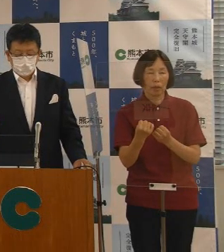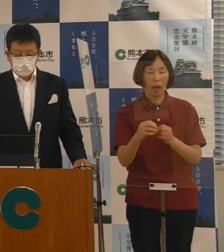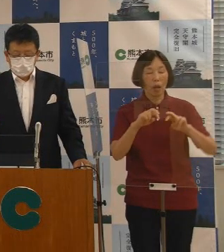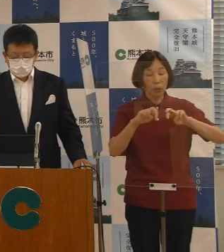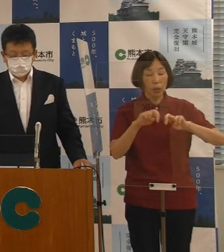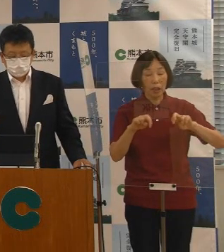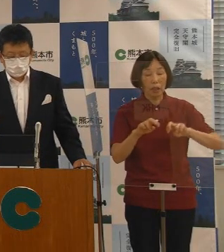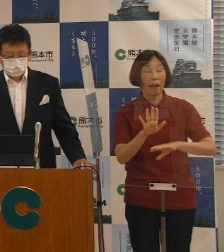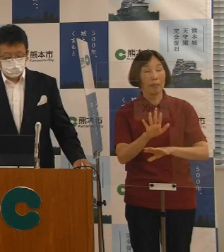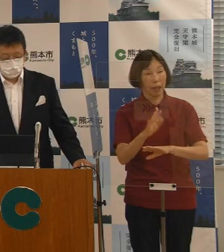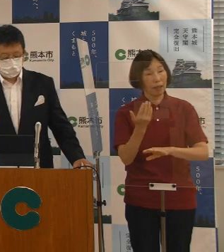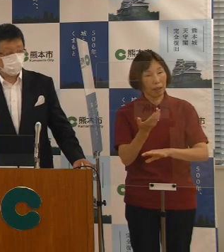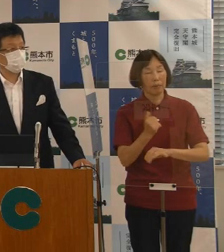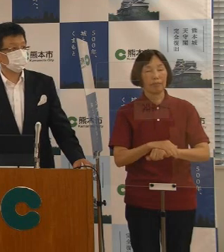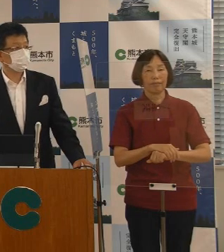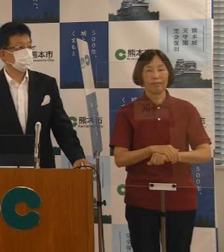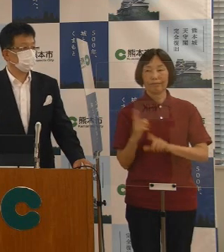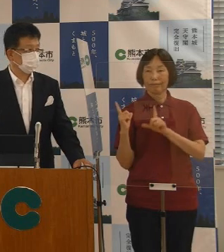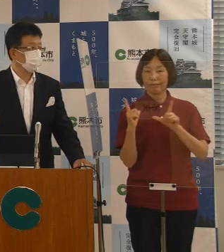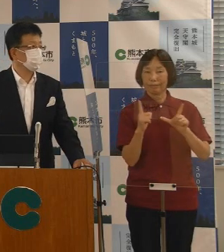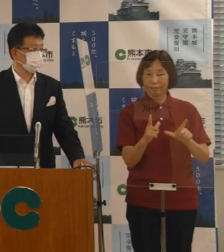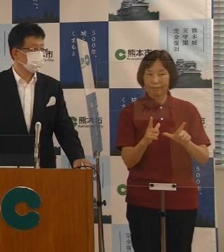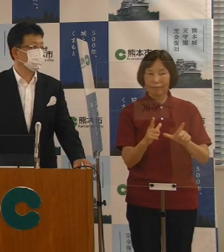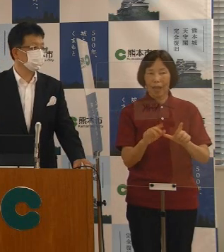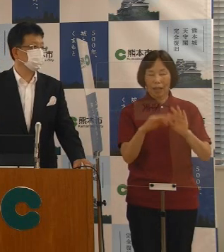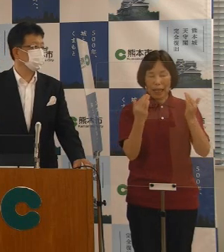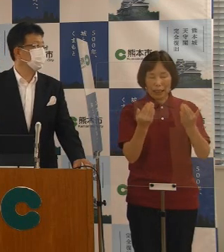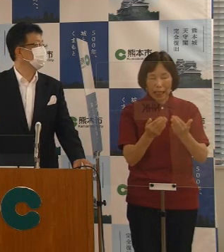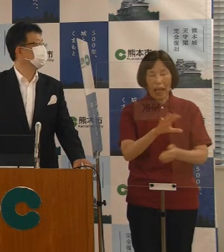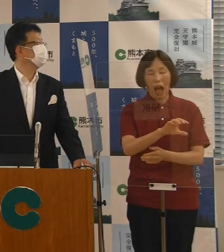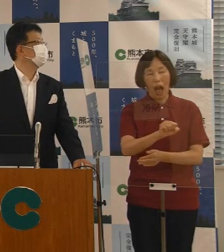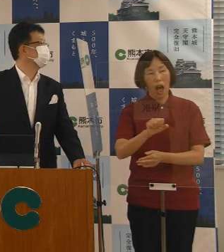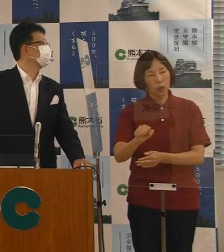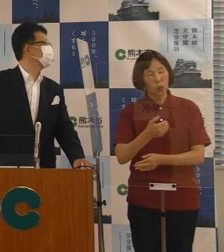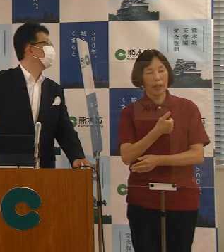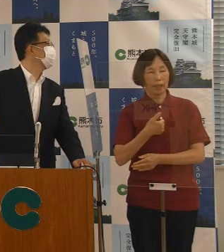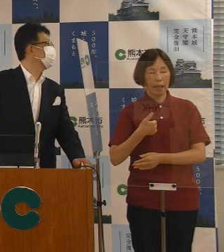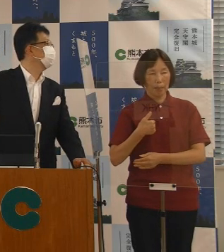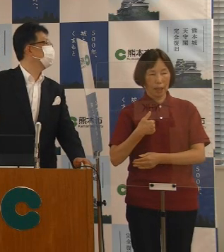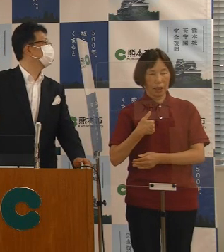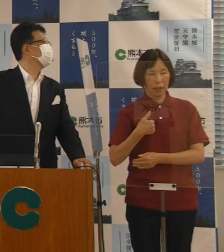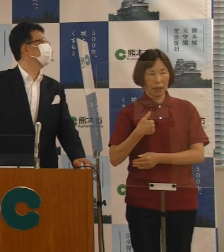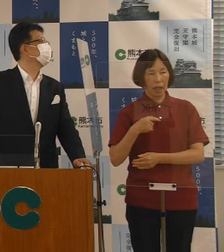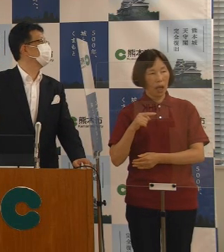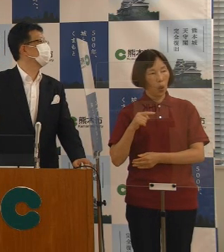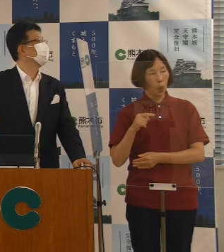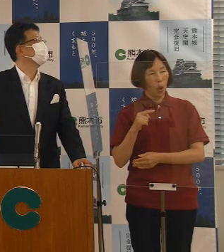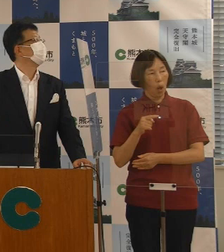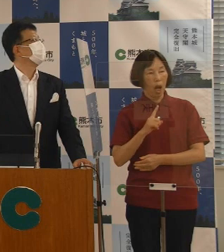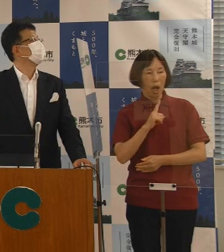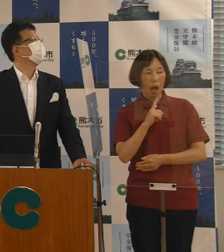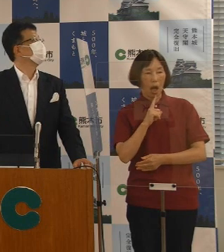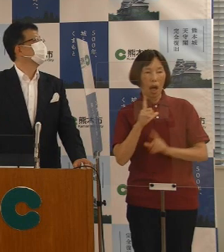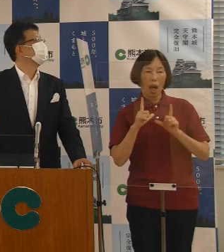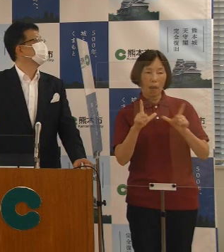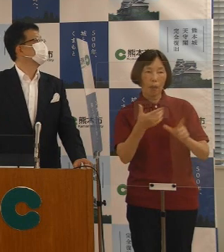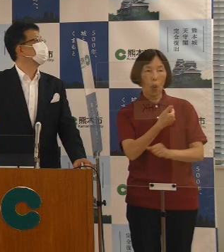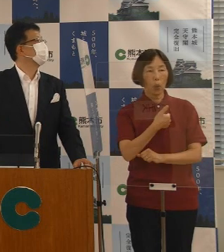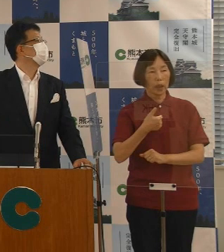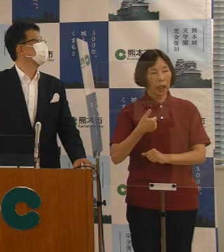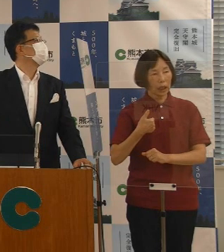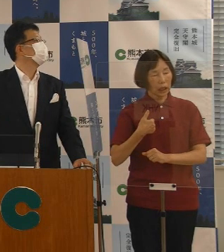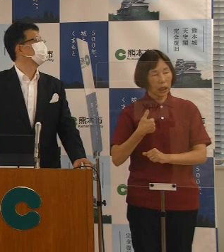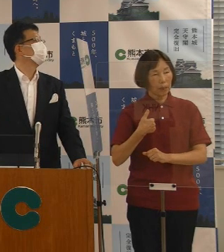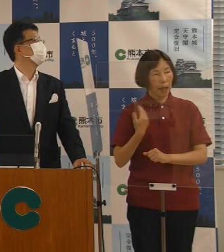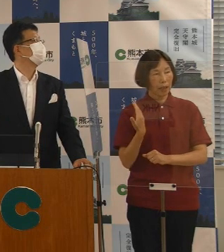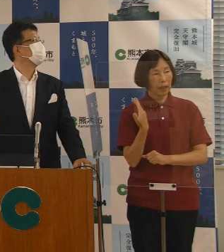か。 ある程度把握はさせていただいています。でこれは言える範囲であり